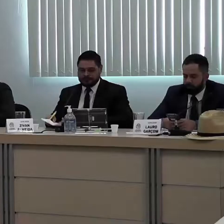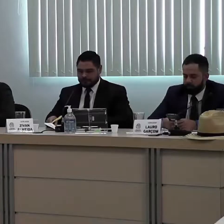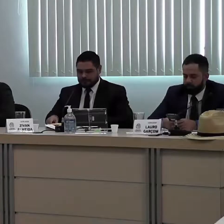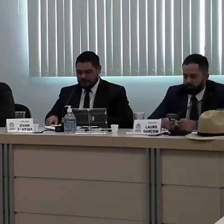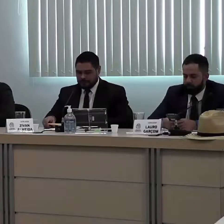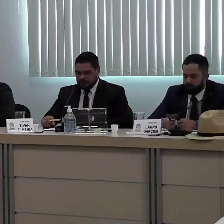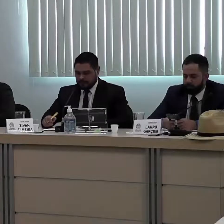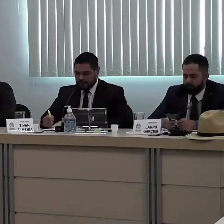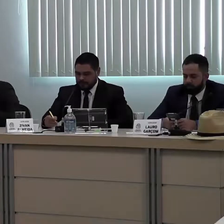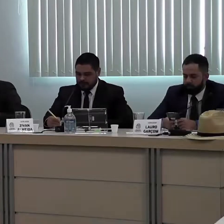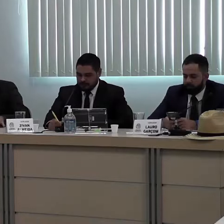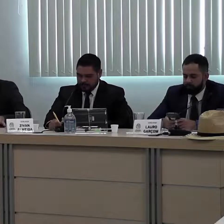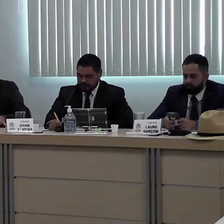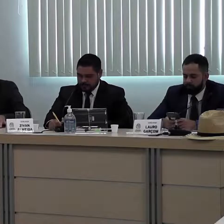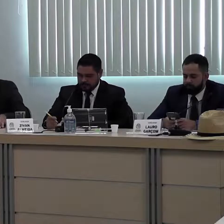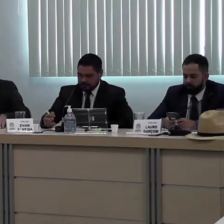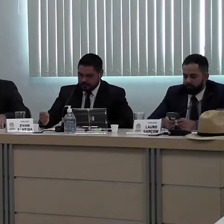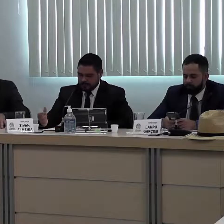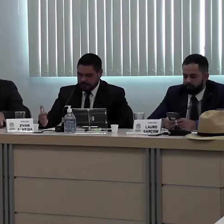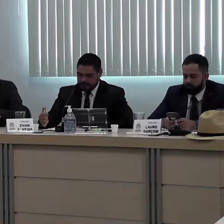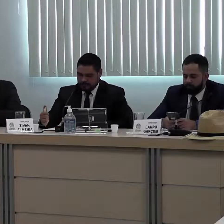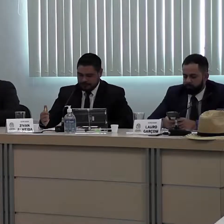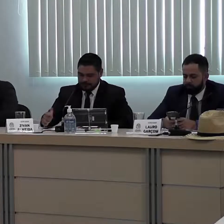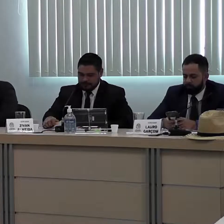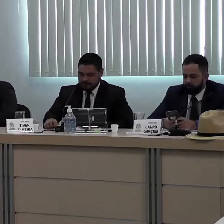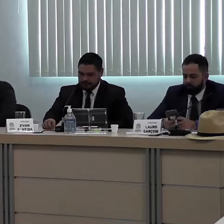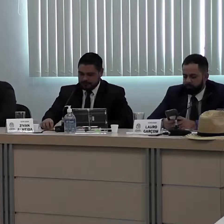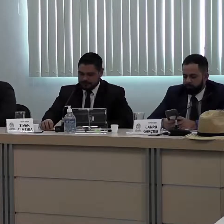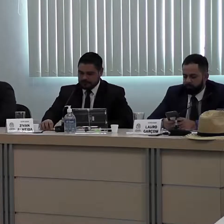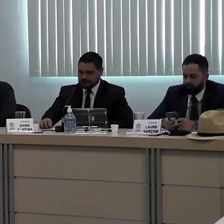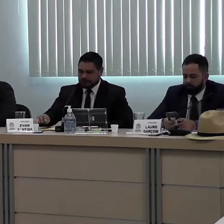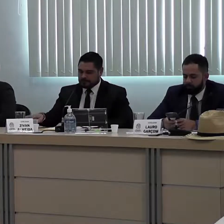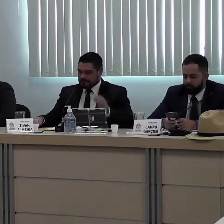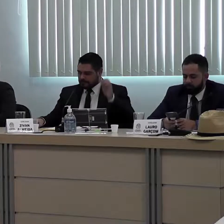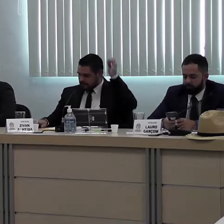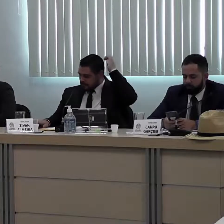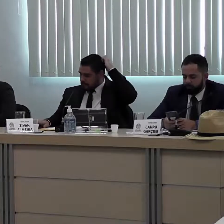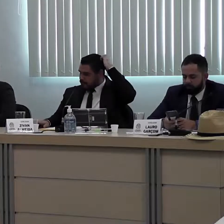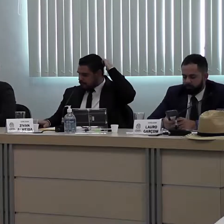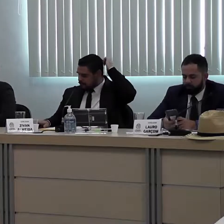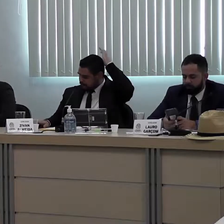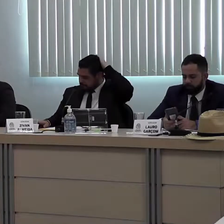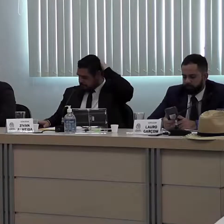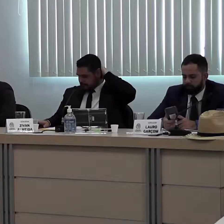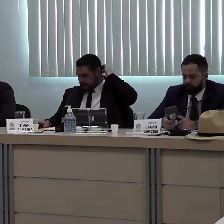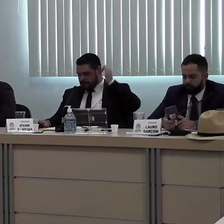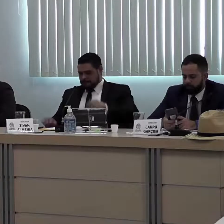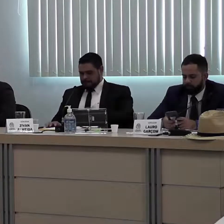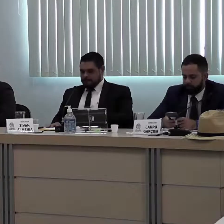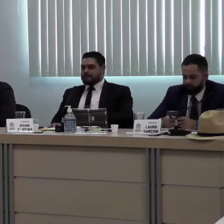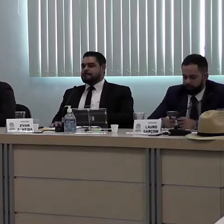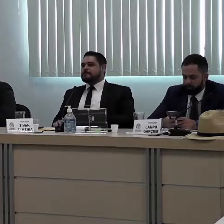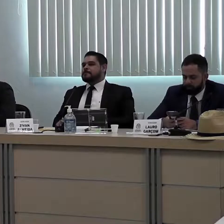aqui parabenizar o doutor Diógenes pela recondução ao cargo, que